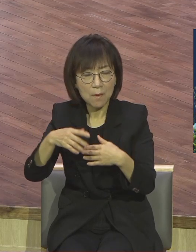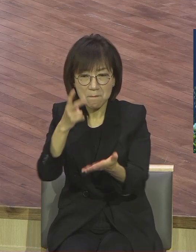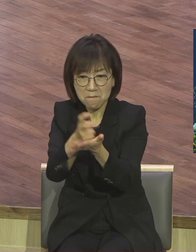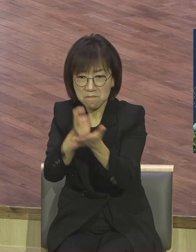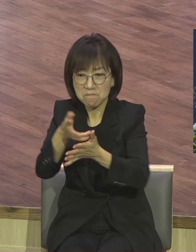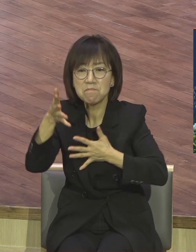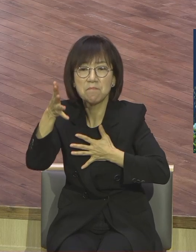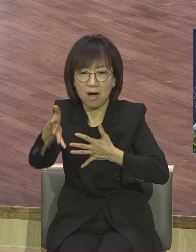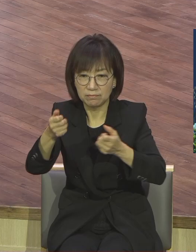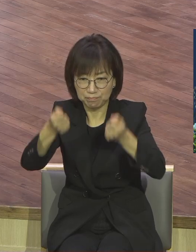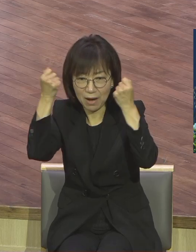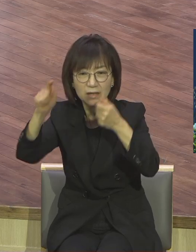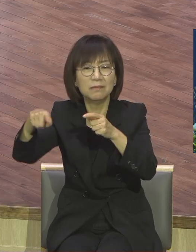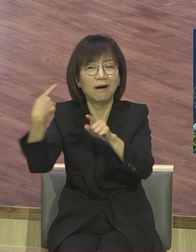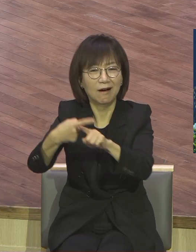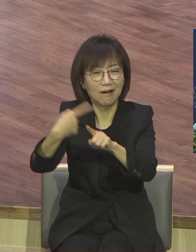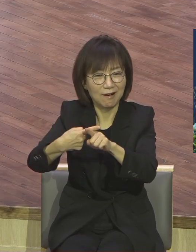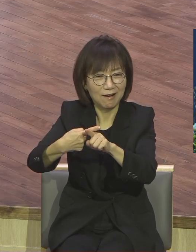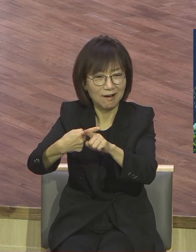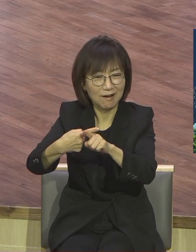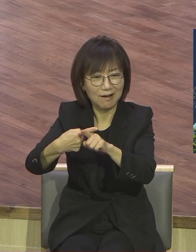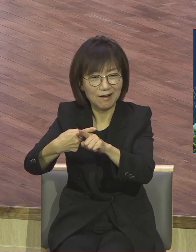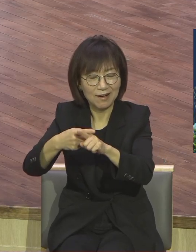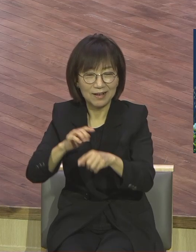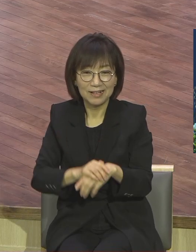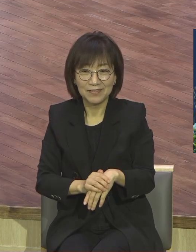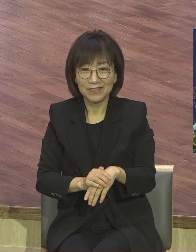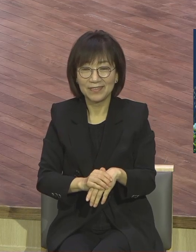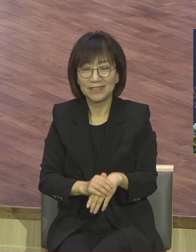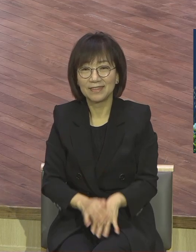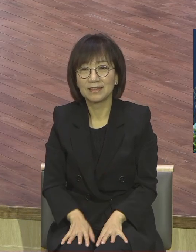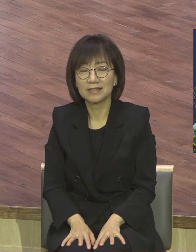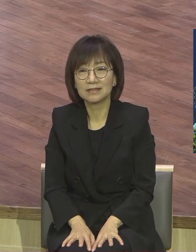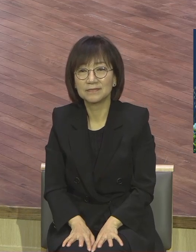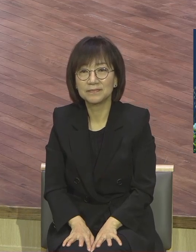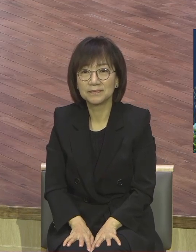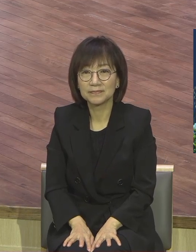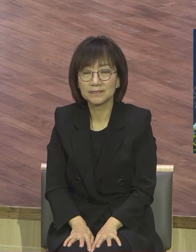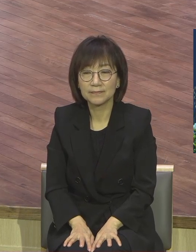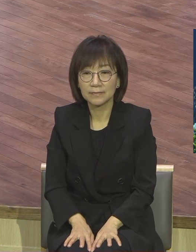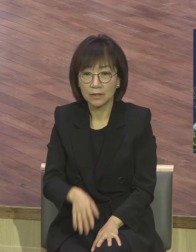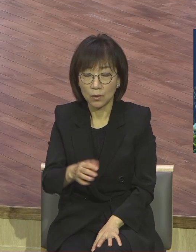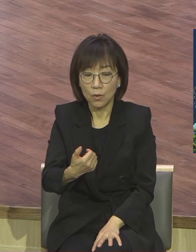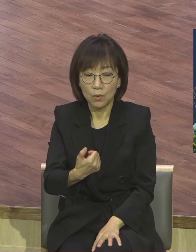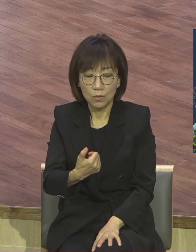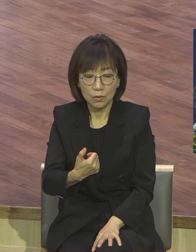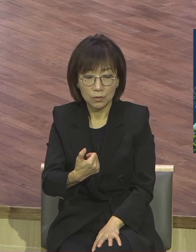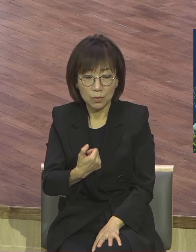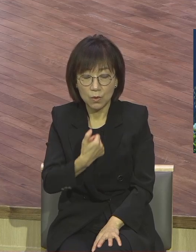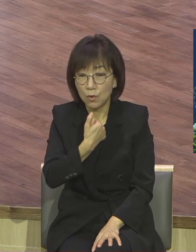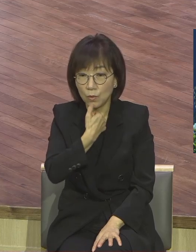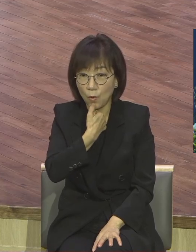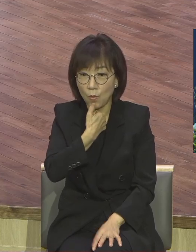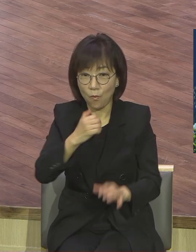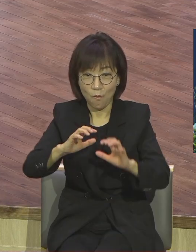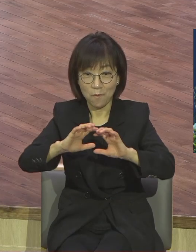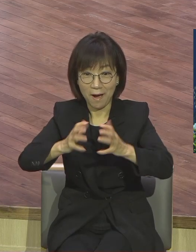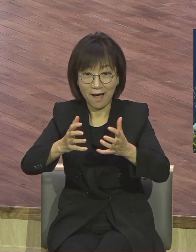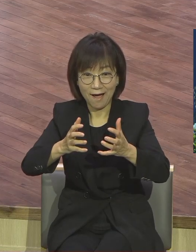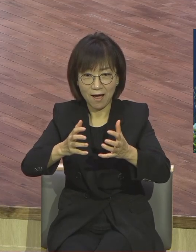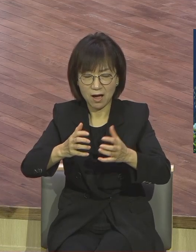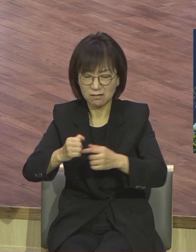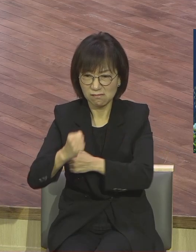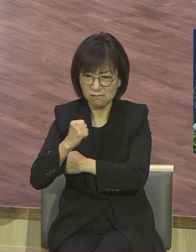그는 당시에 세상을 지배했던 뭐요, 로마 제국의 시민권자예요,